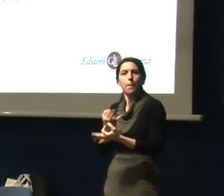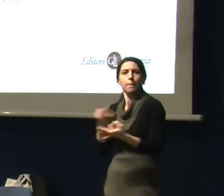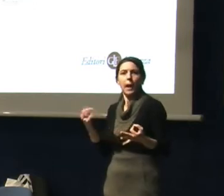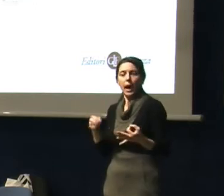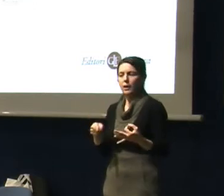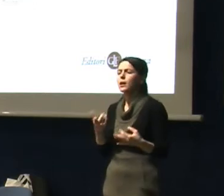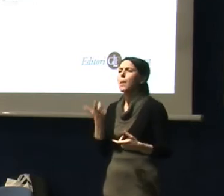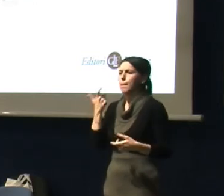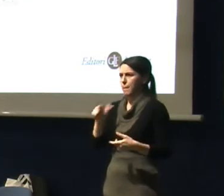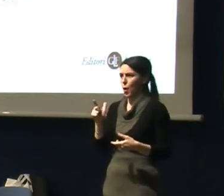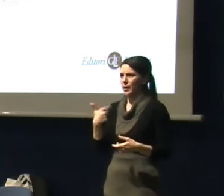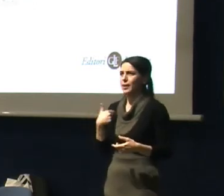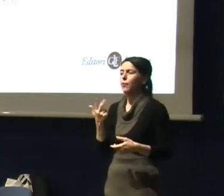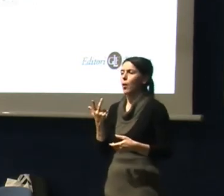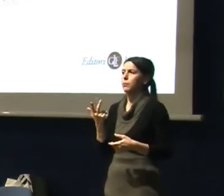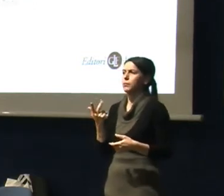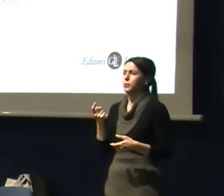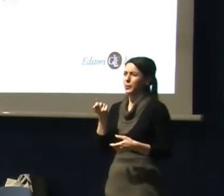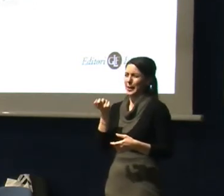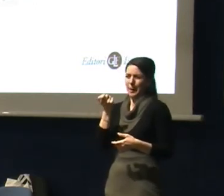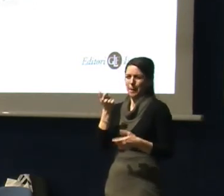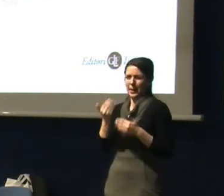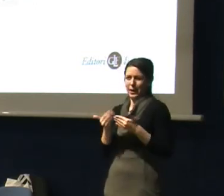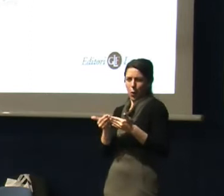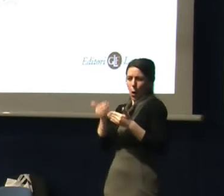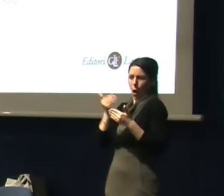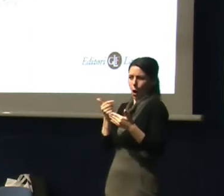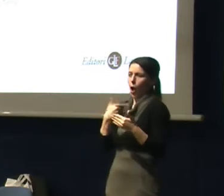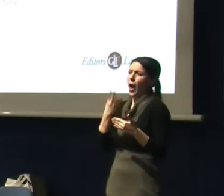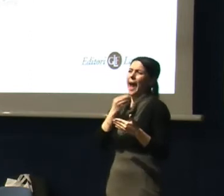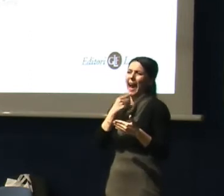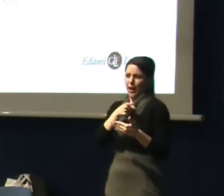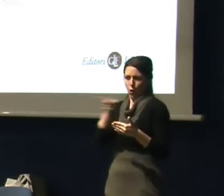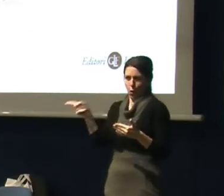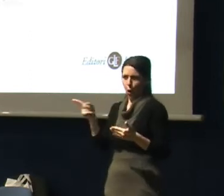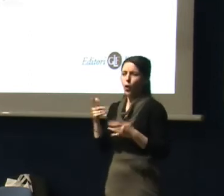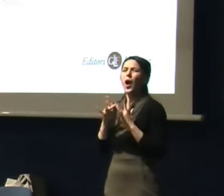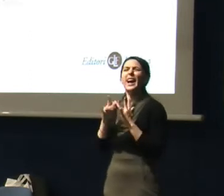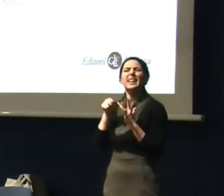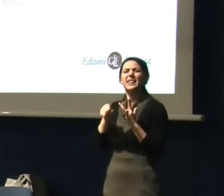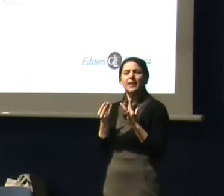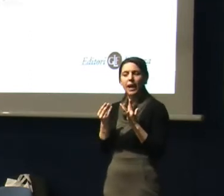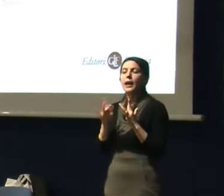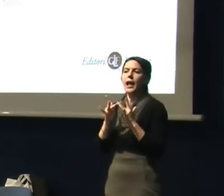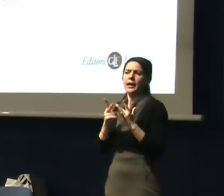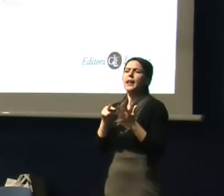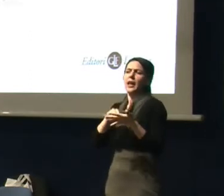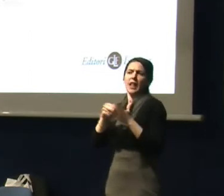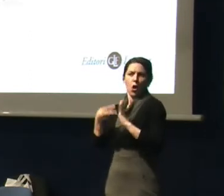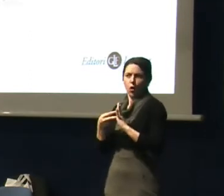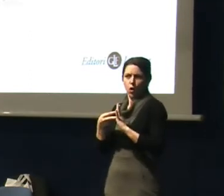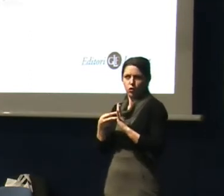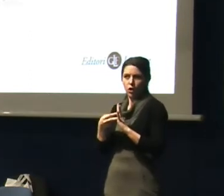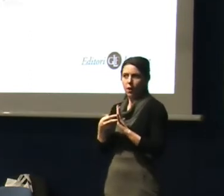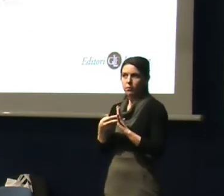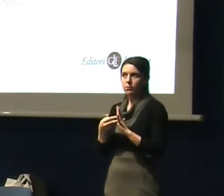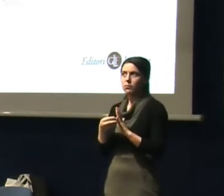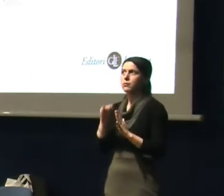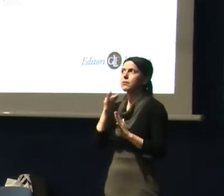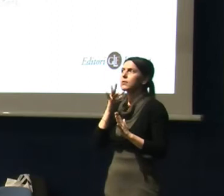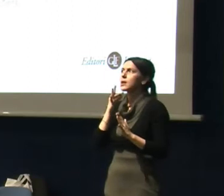un piccolo passettino in avanti indietro vanoi un momentino su internet internet è una tecnologia non è un